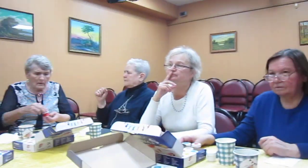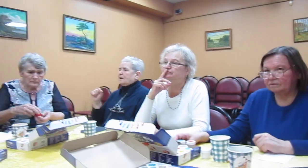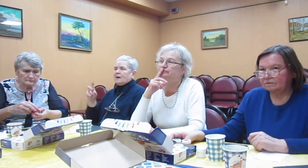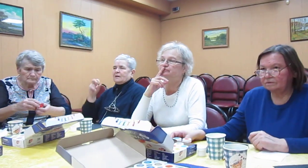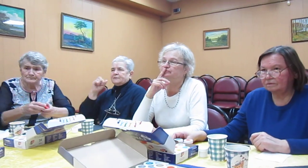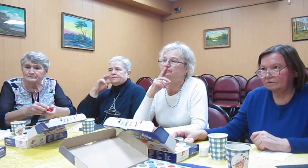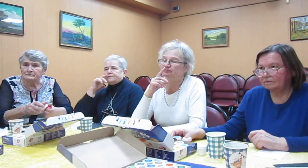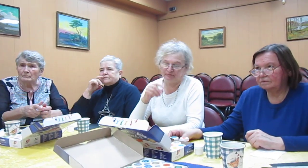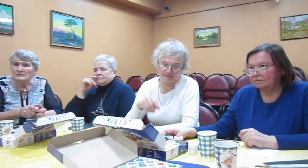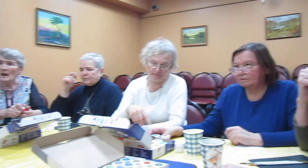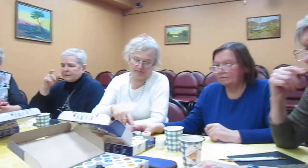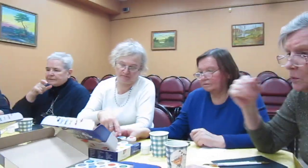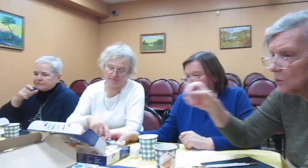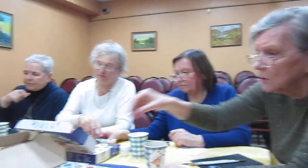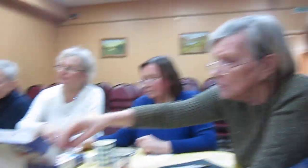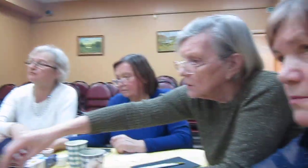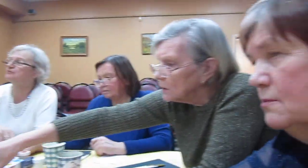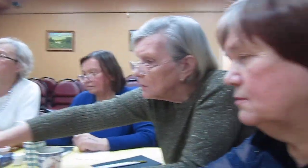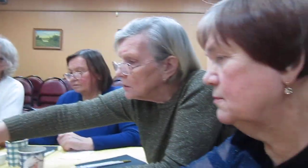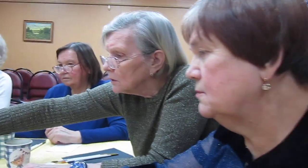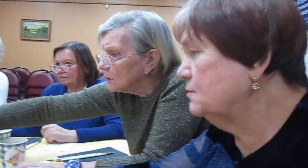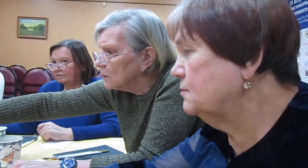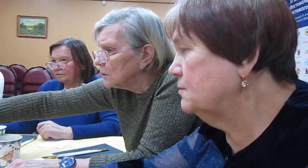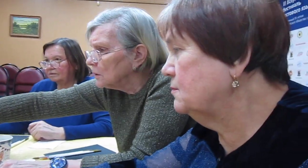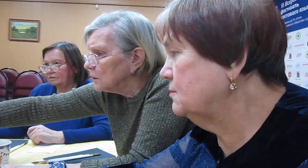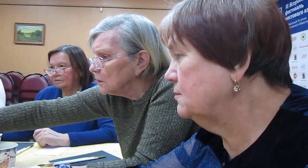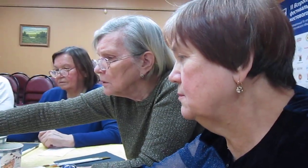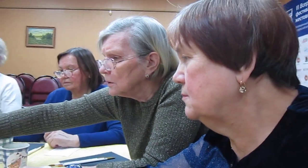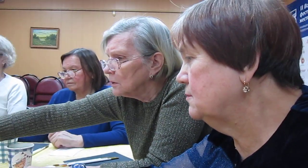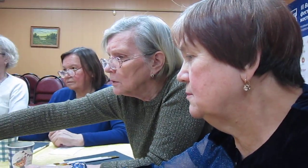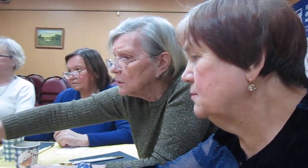Голубая, темная. Это какой? Голубая, голубая, темная.